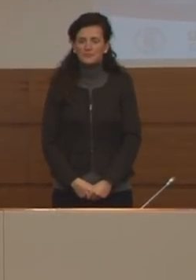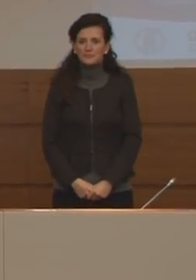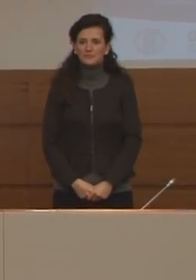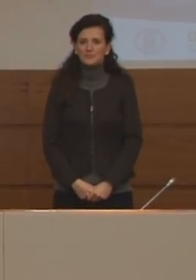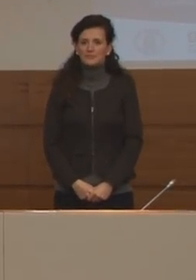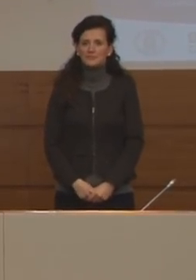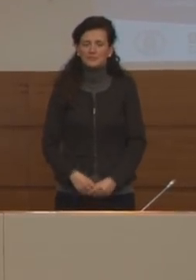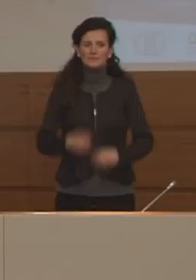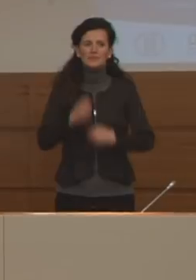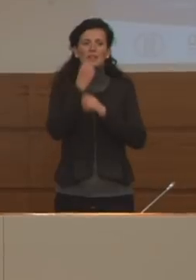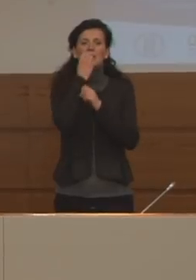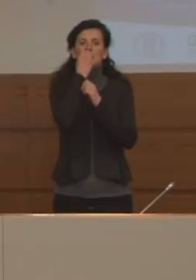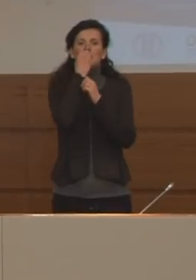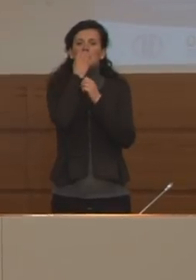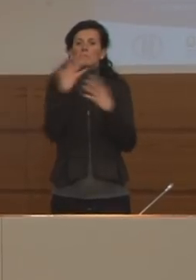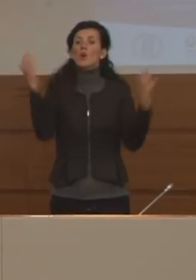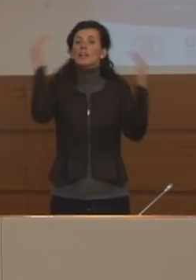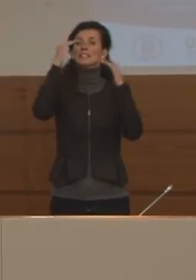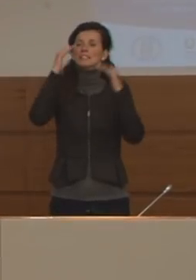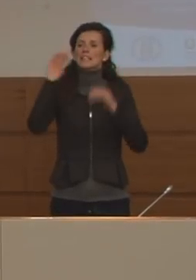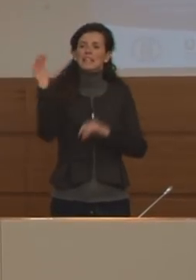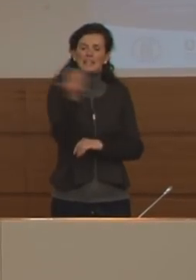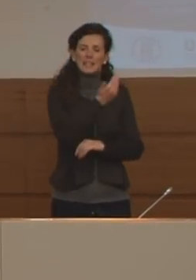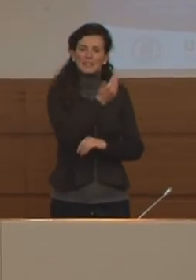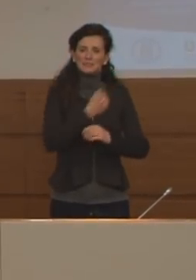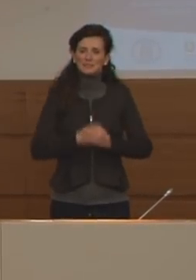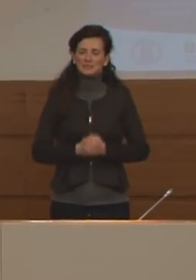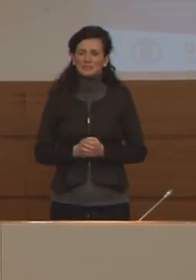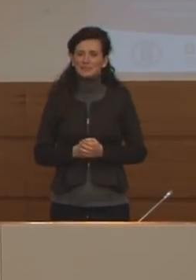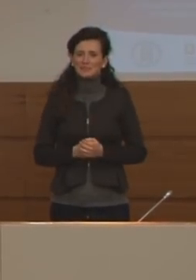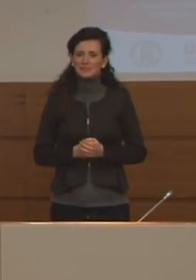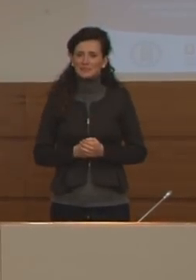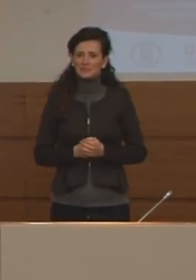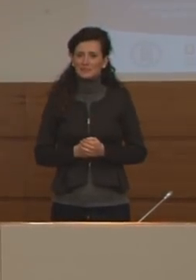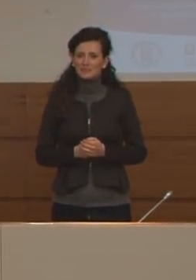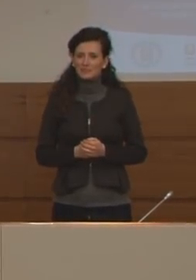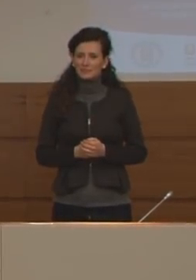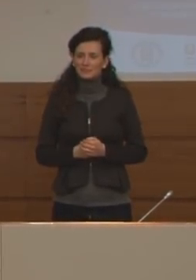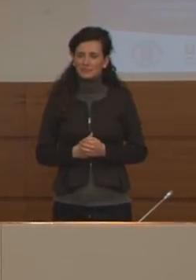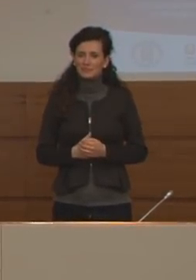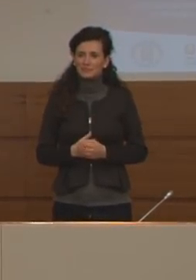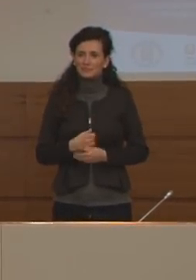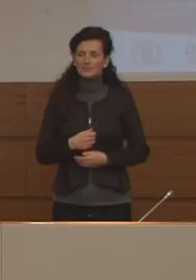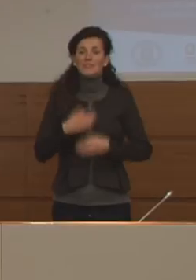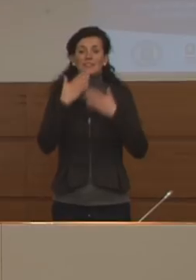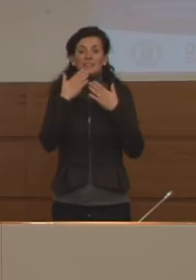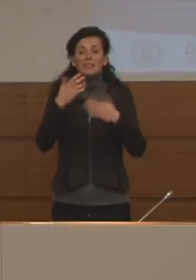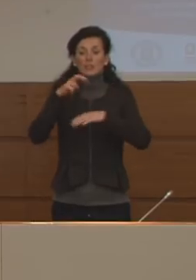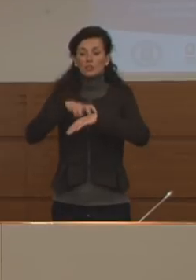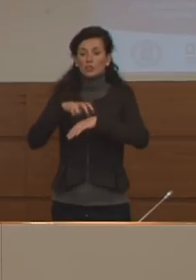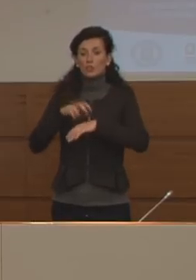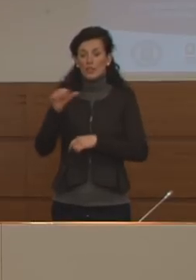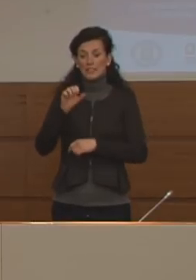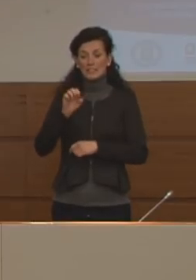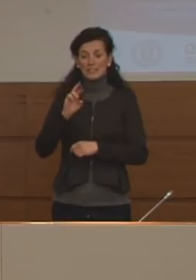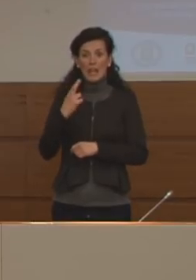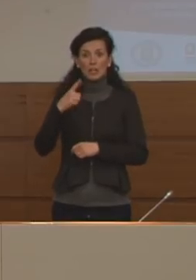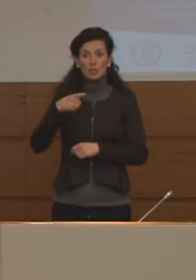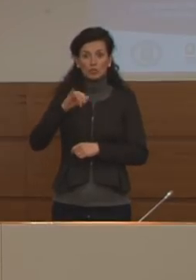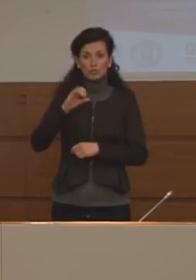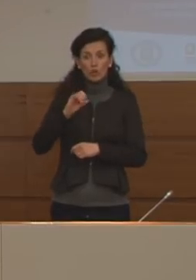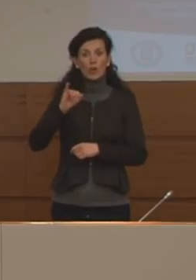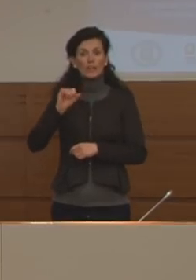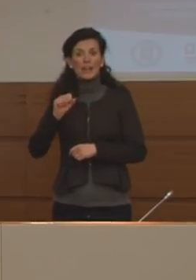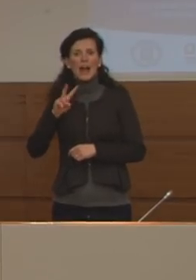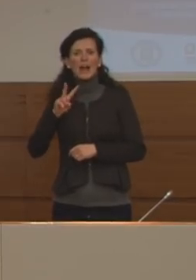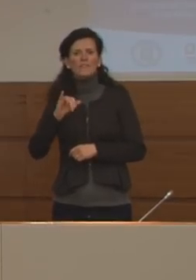buonasera buonasera a tutti ringrazio il dottor sergio iavicoli che è il